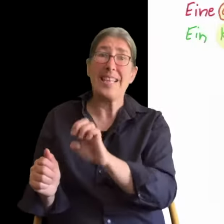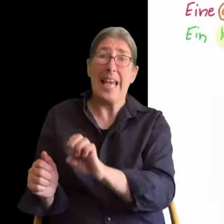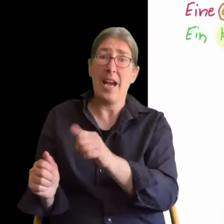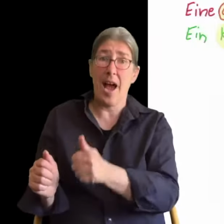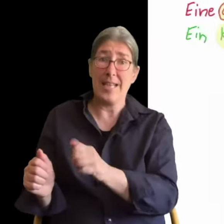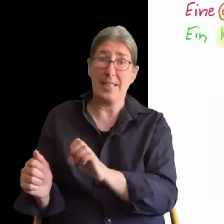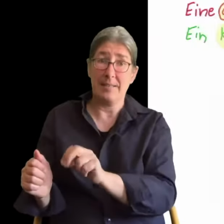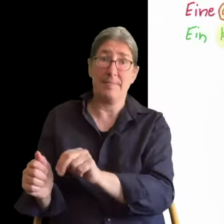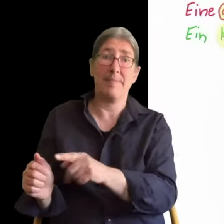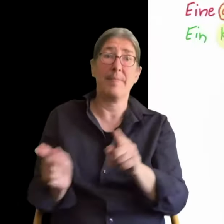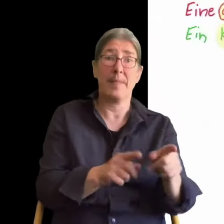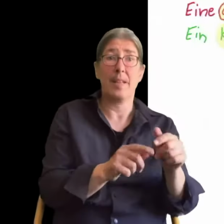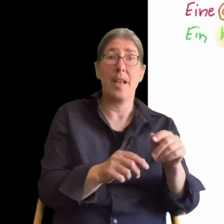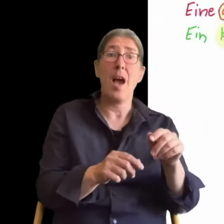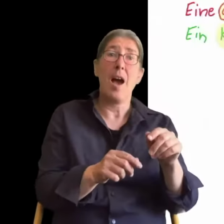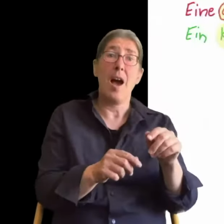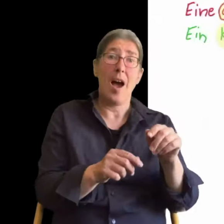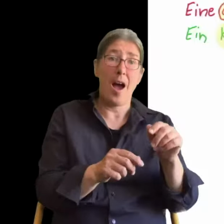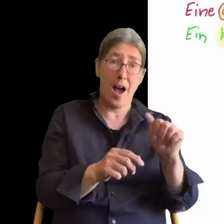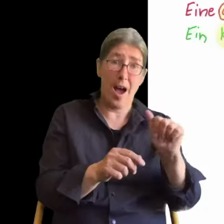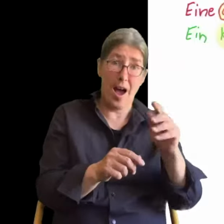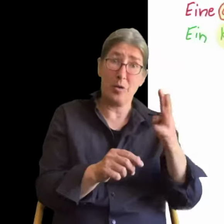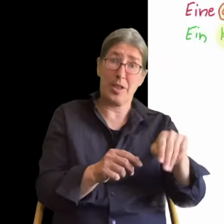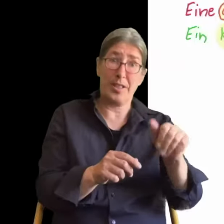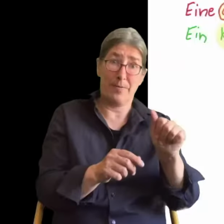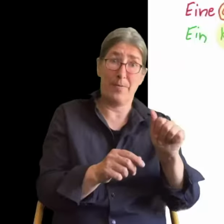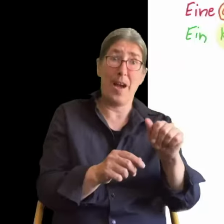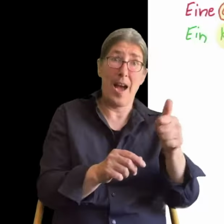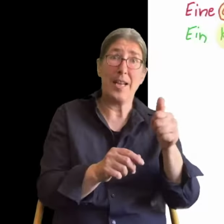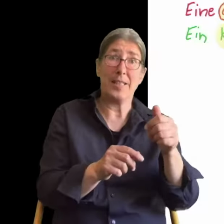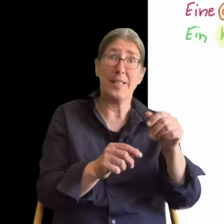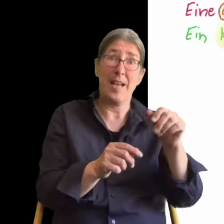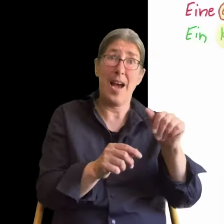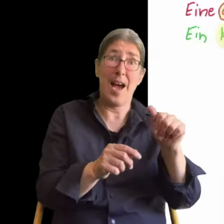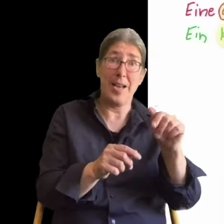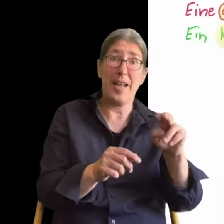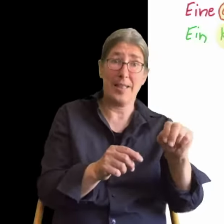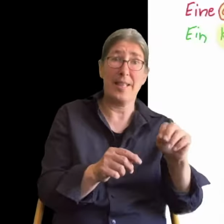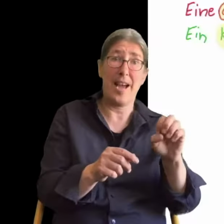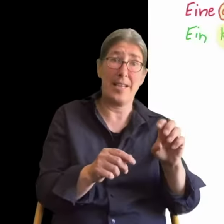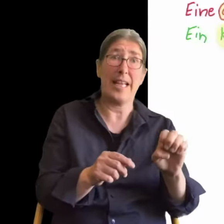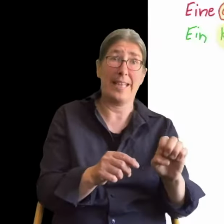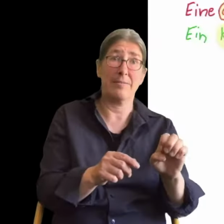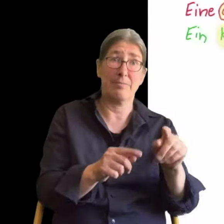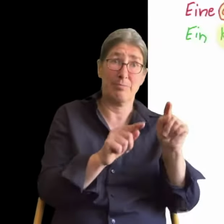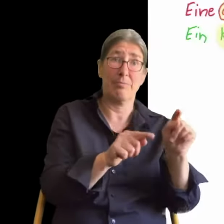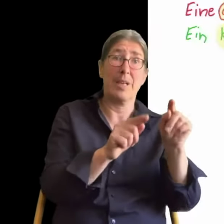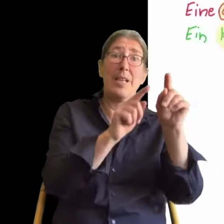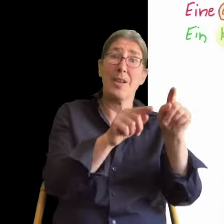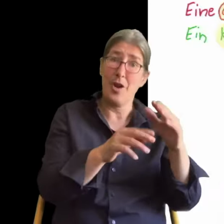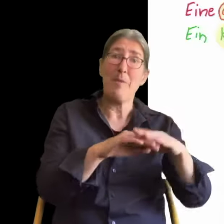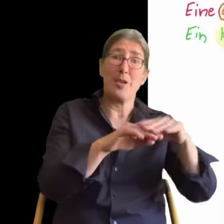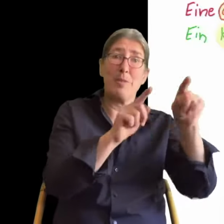und im Akkusativ ein, einen, eine. Also nochmal, ein, eine, ein im Nominativ und einen, eine,